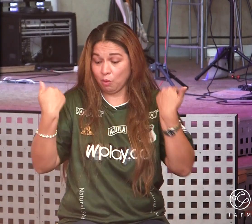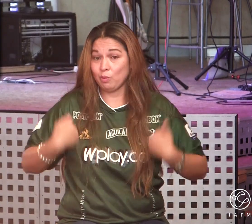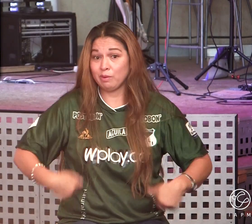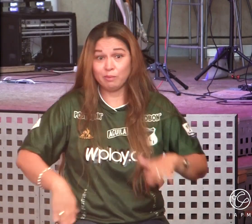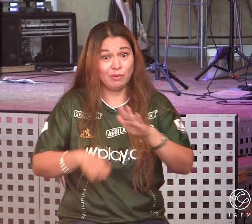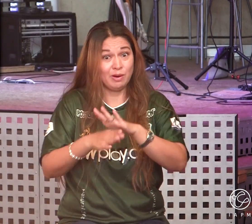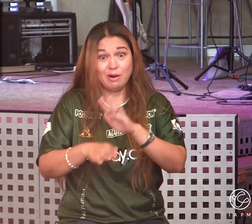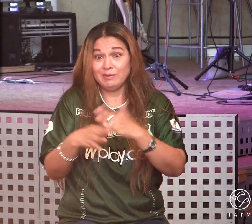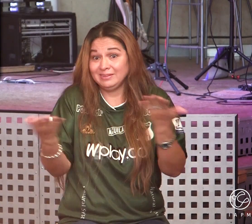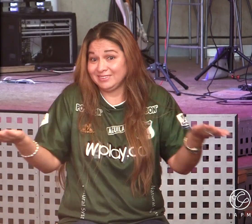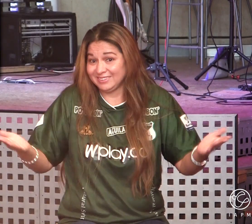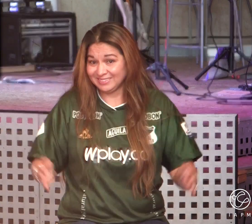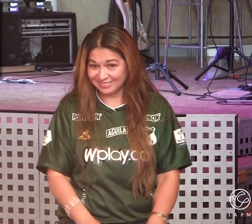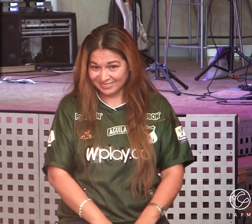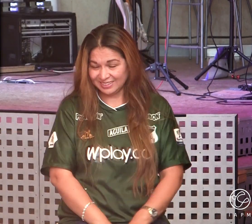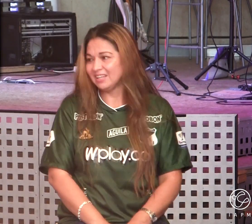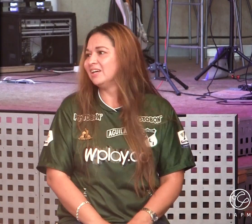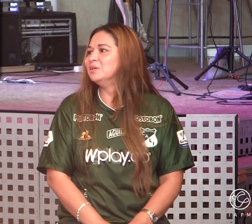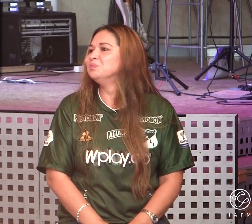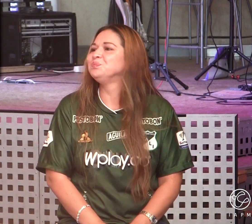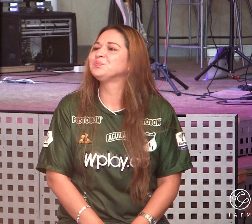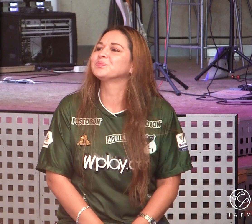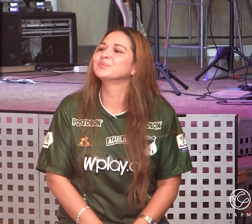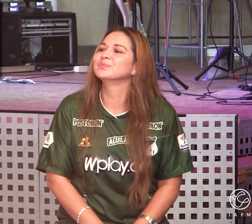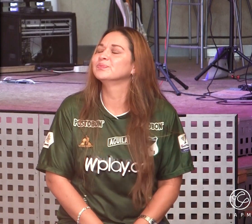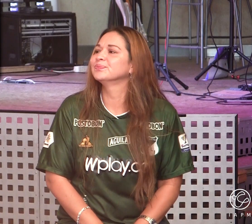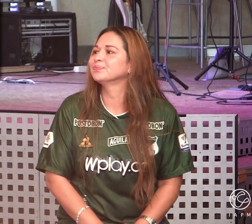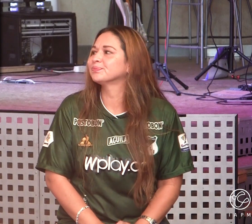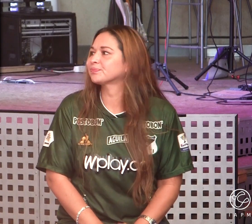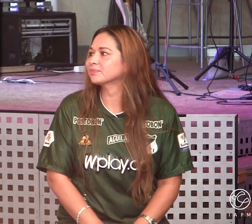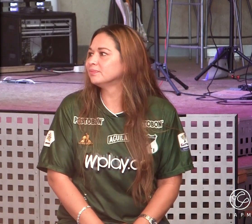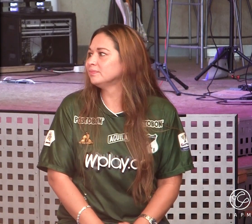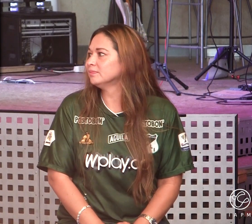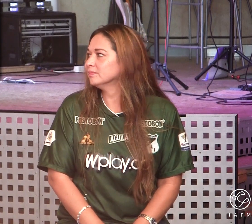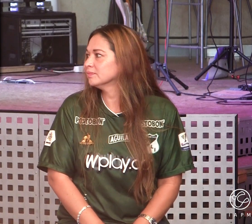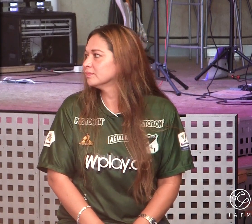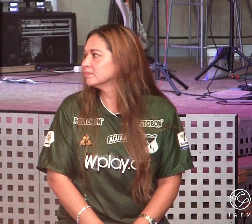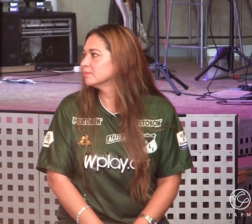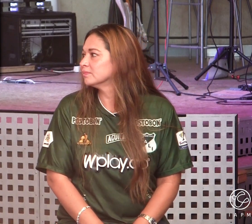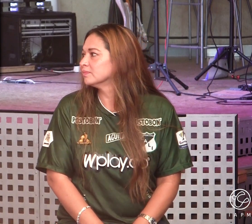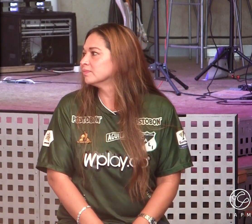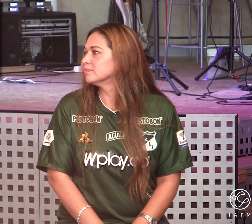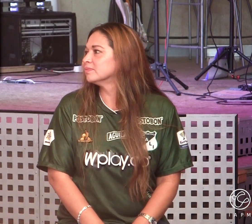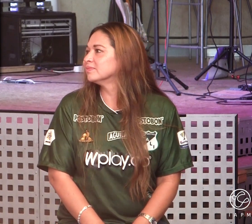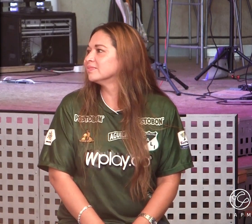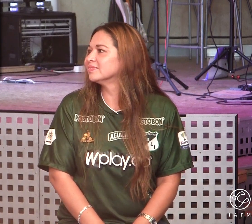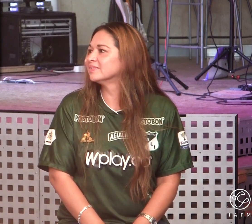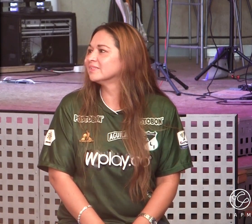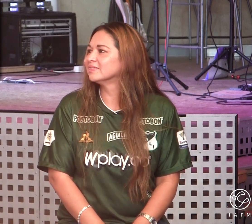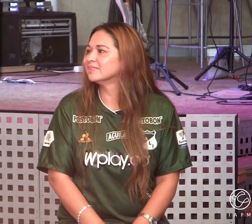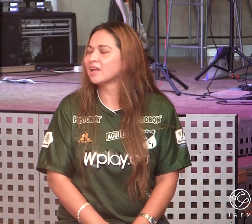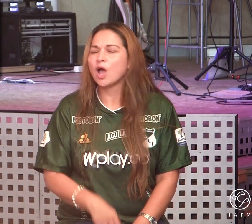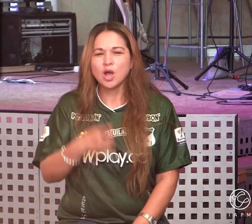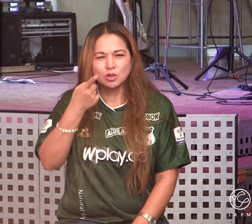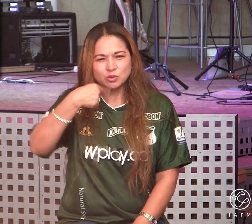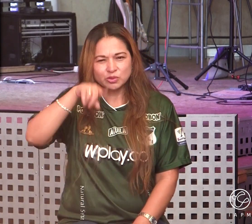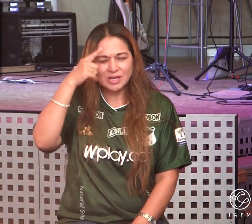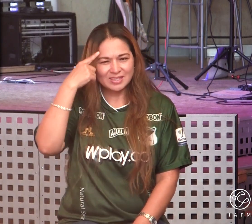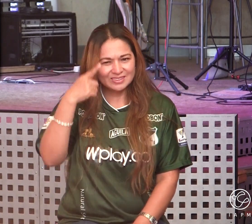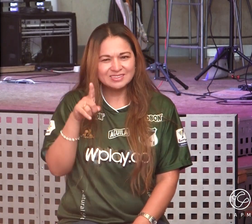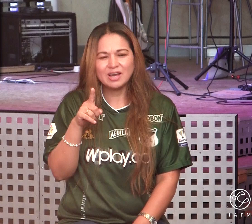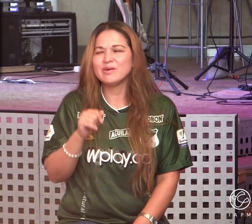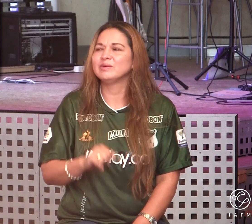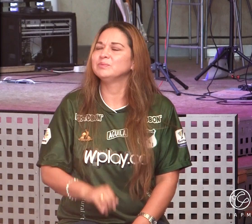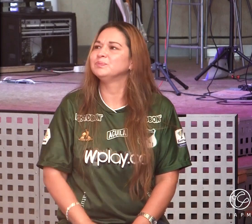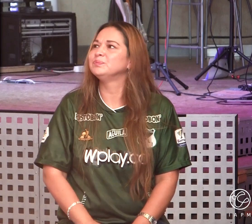La dimensión del descanso en lugar de la dimensión del esfuerzo. De hecho, ustedes han notado, por ejemplo,